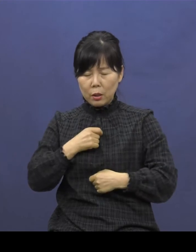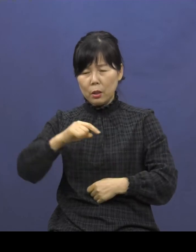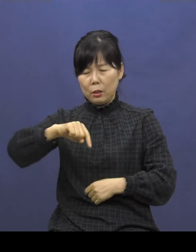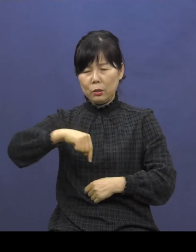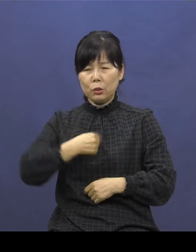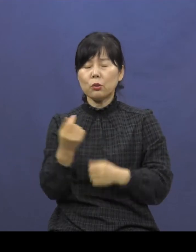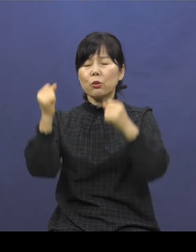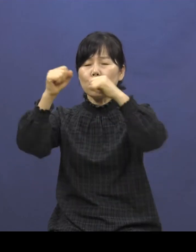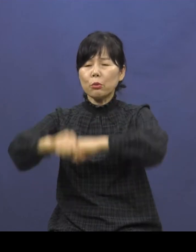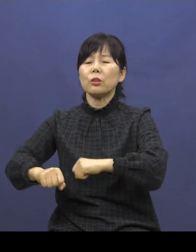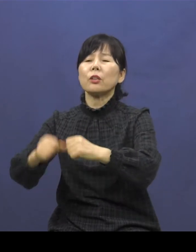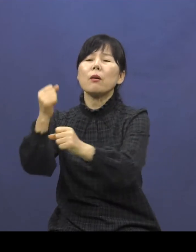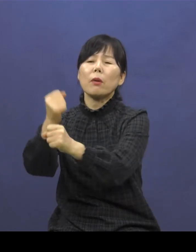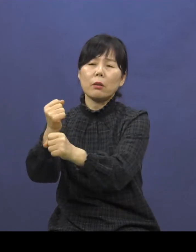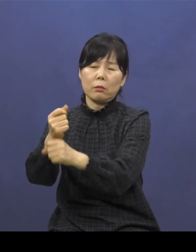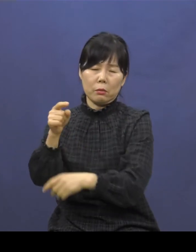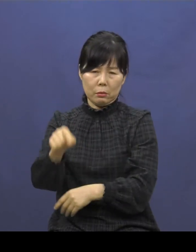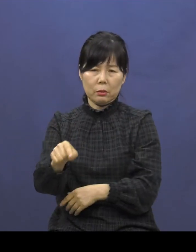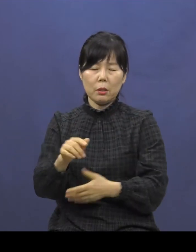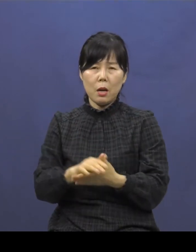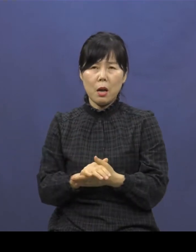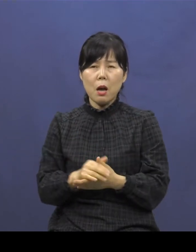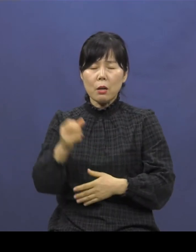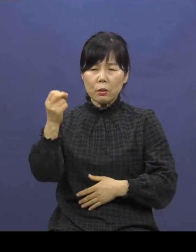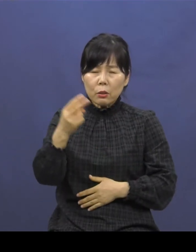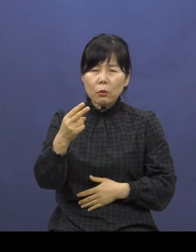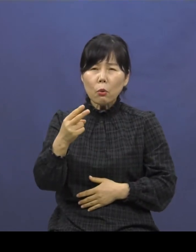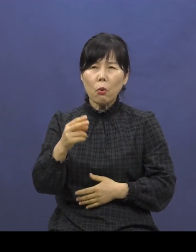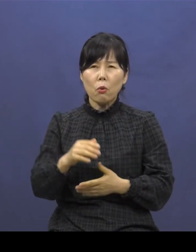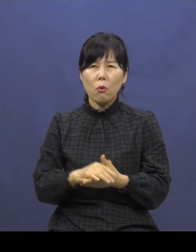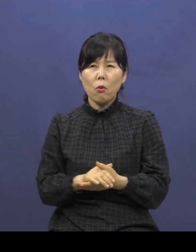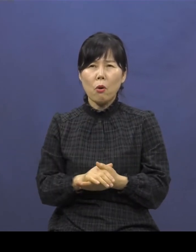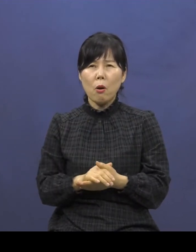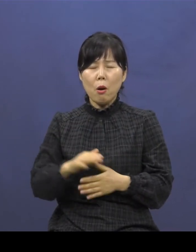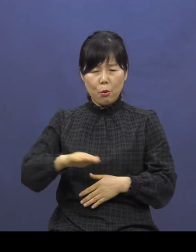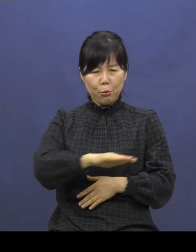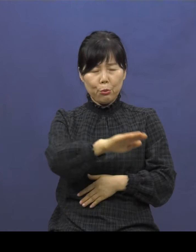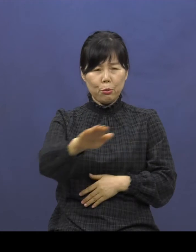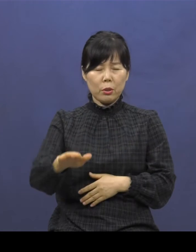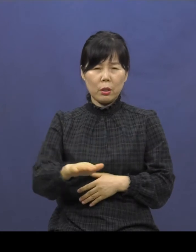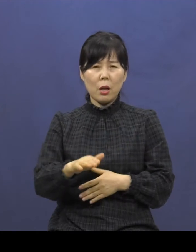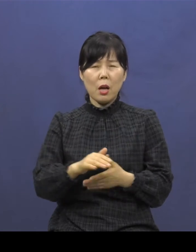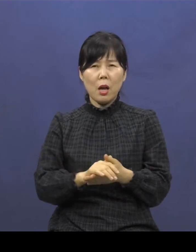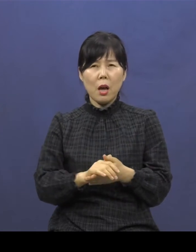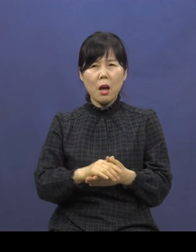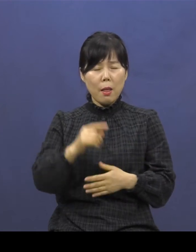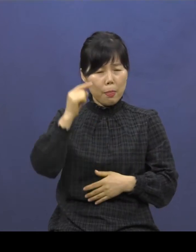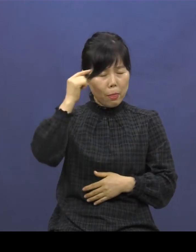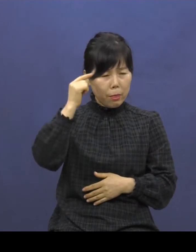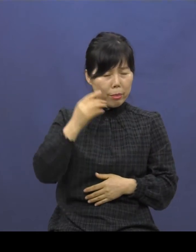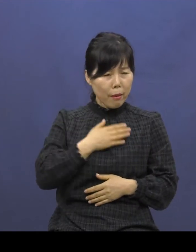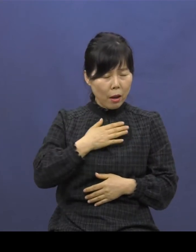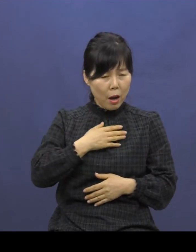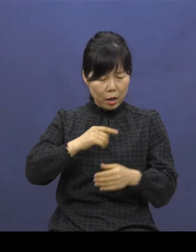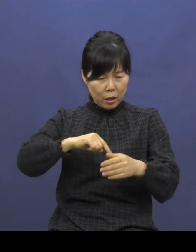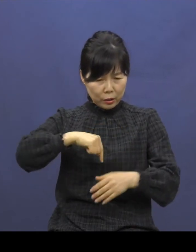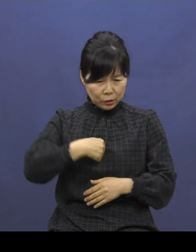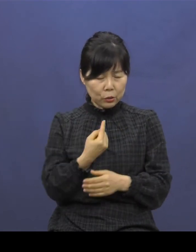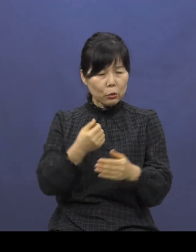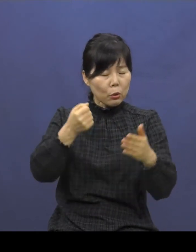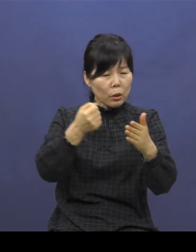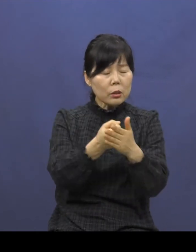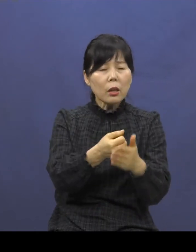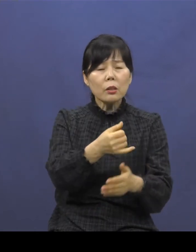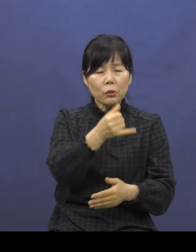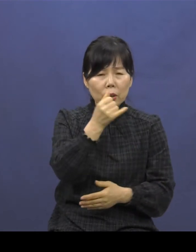돼요. 근데 그것보다 더 심각한 문제가 뭐냐? 그건 또한 동시에 우리의 자유의지, 우리의 존엄성을